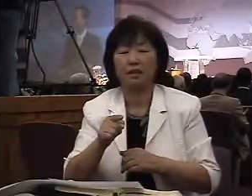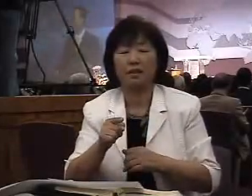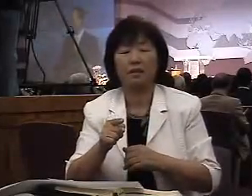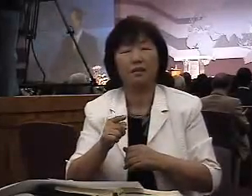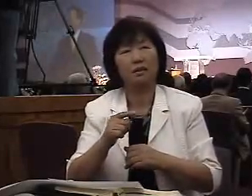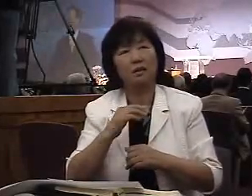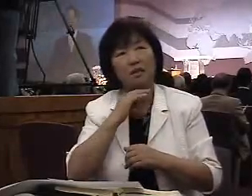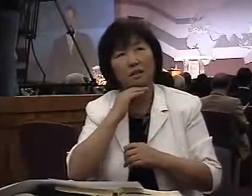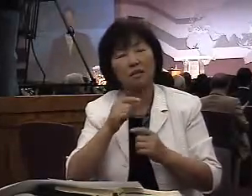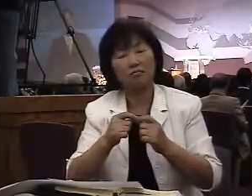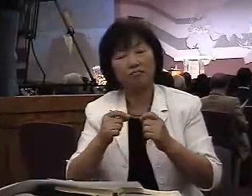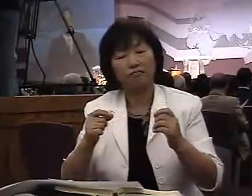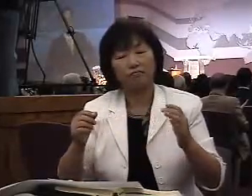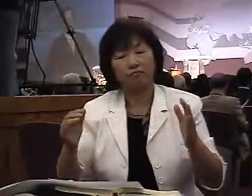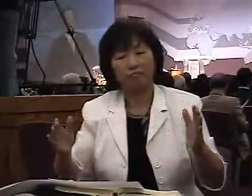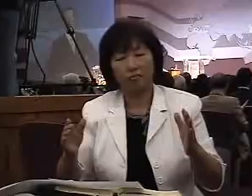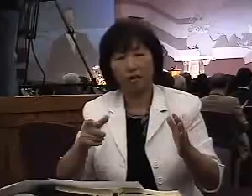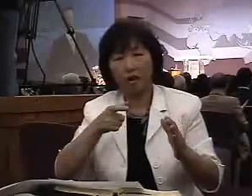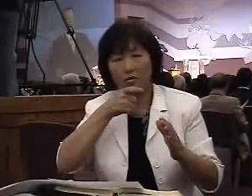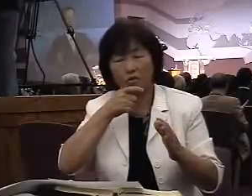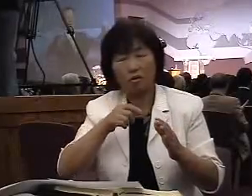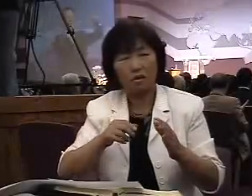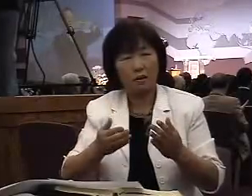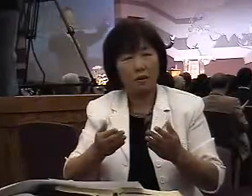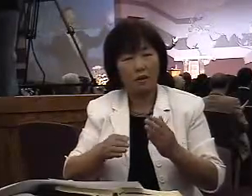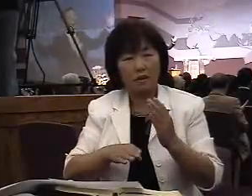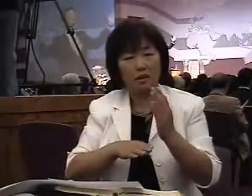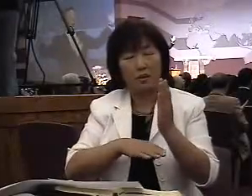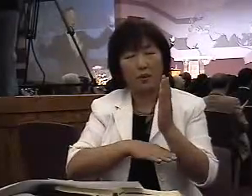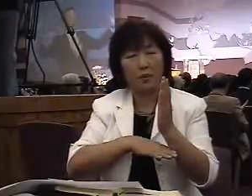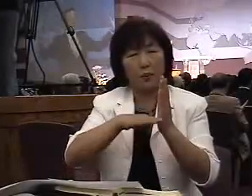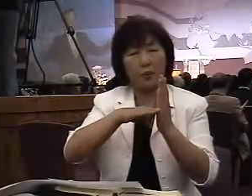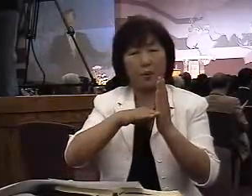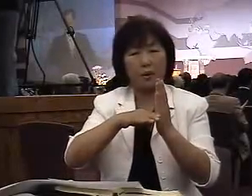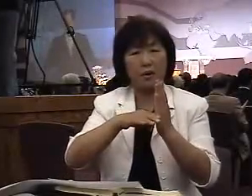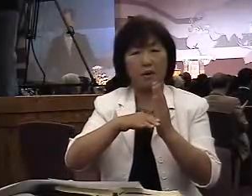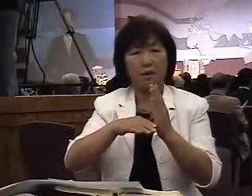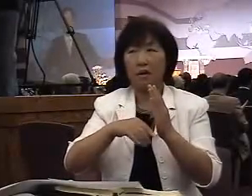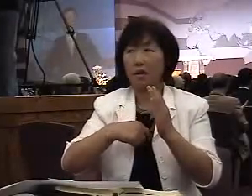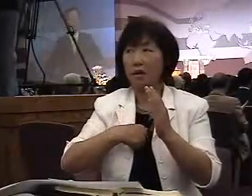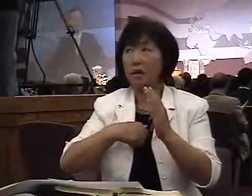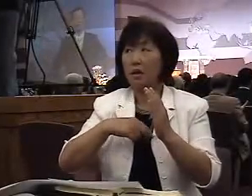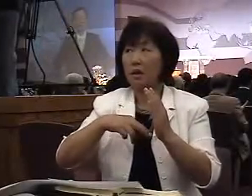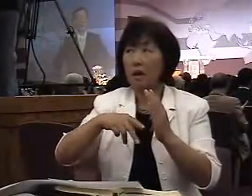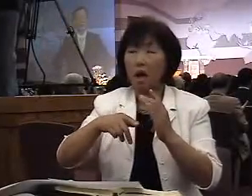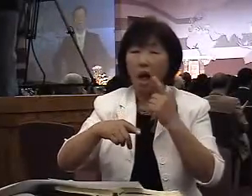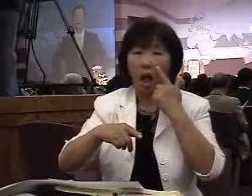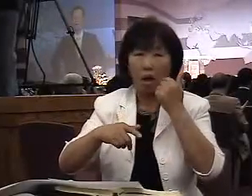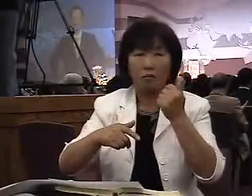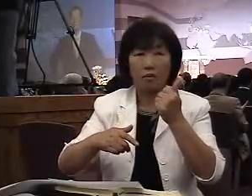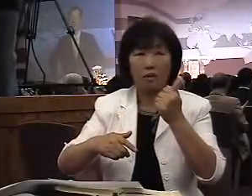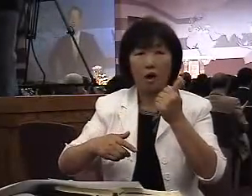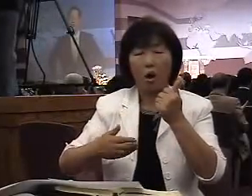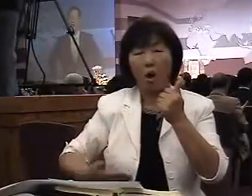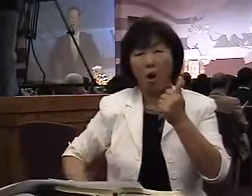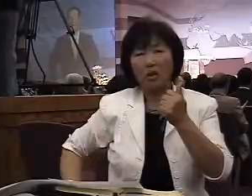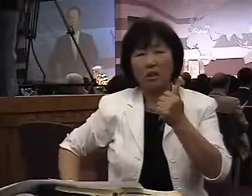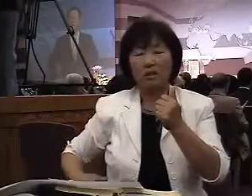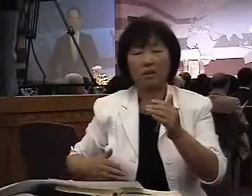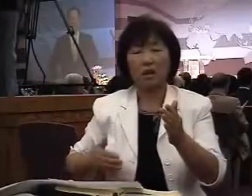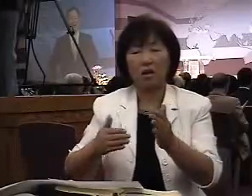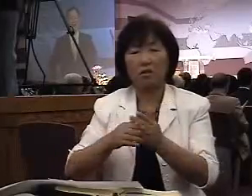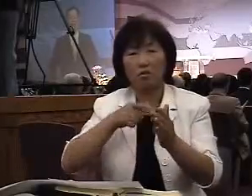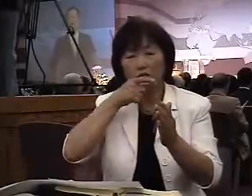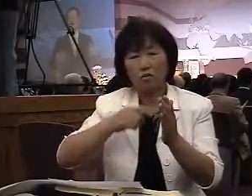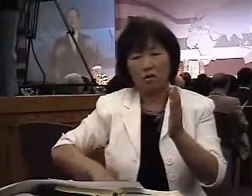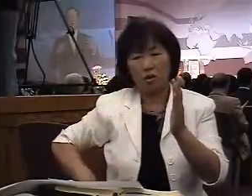놀다 보니까 이 물이 얕은 것을 알아요. 본인들은 아직 렛고 안 하면서도 아빠의 허리까지 이제 물이